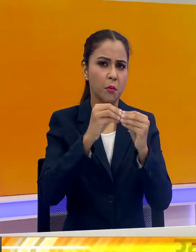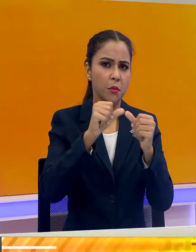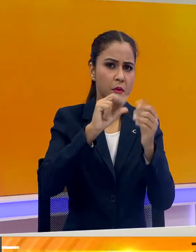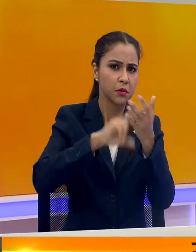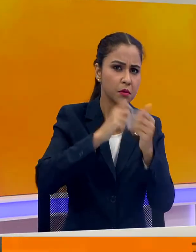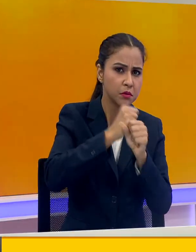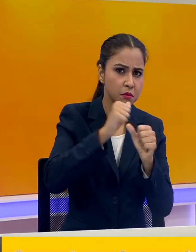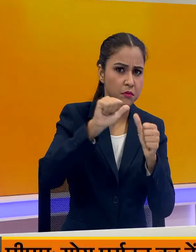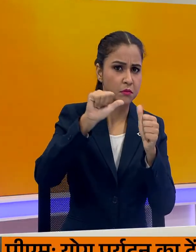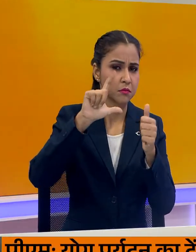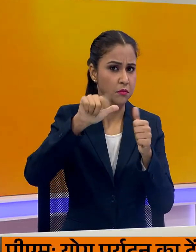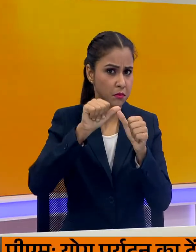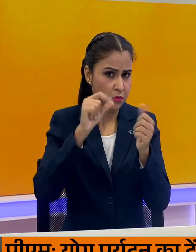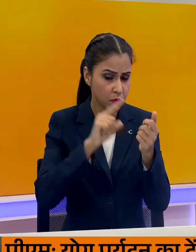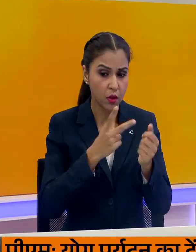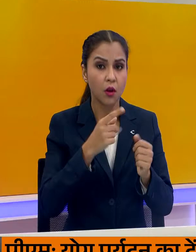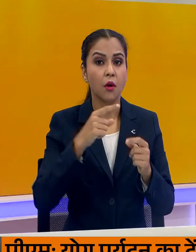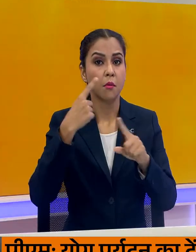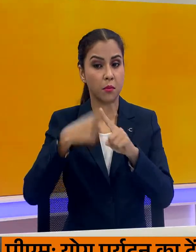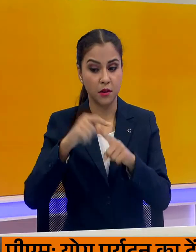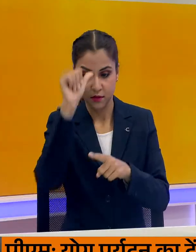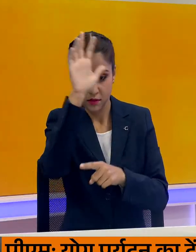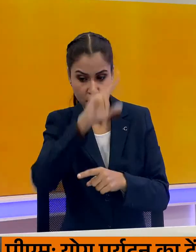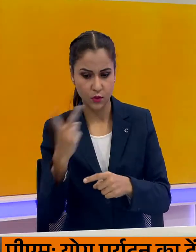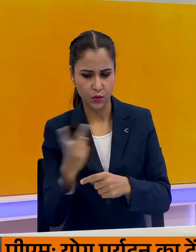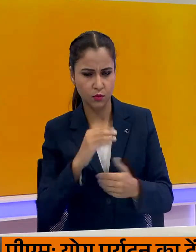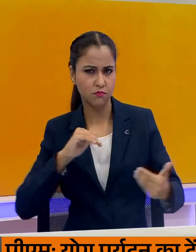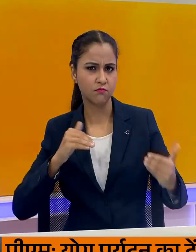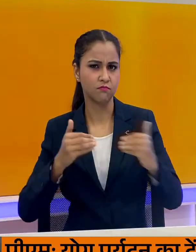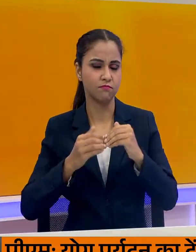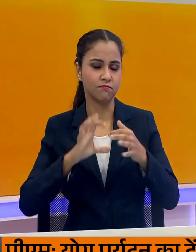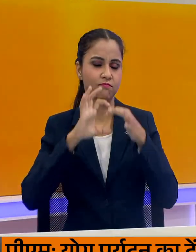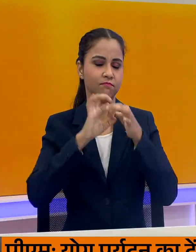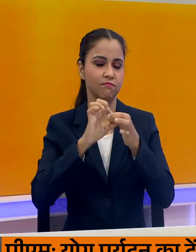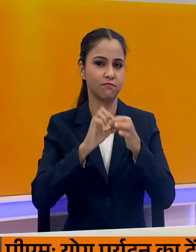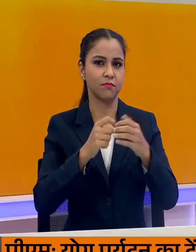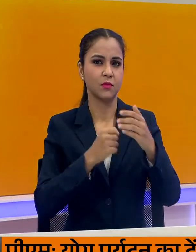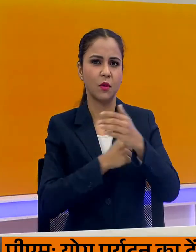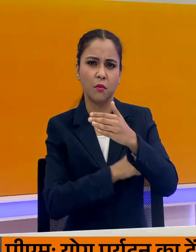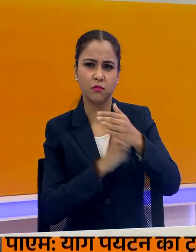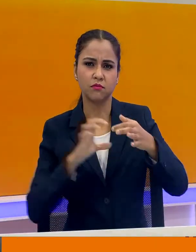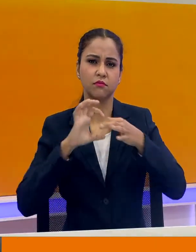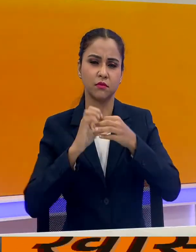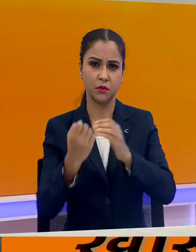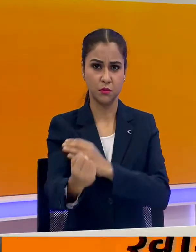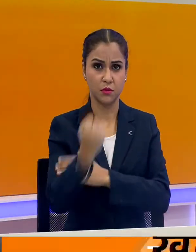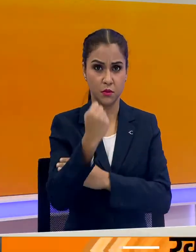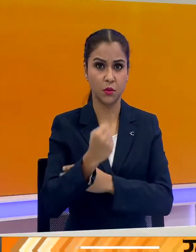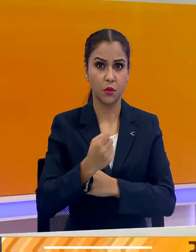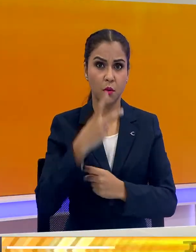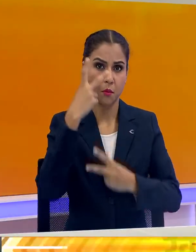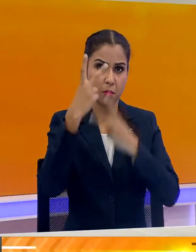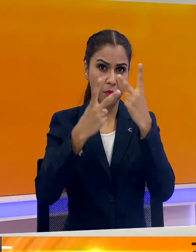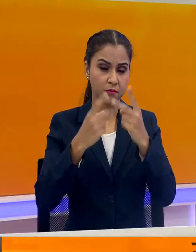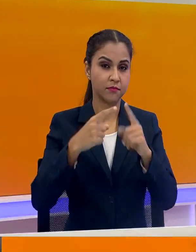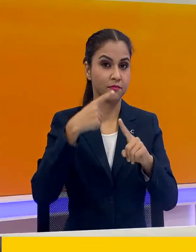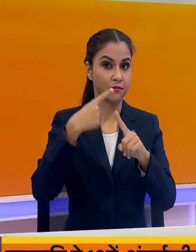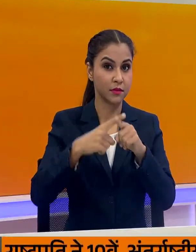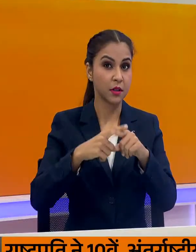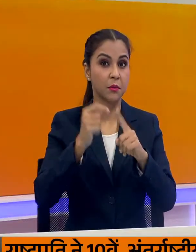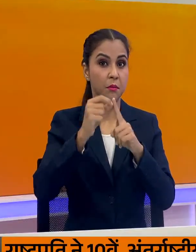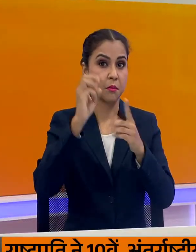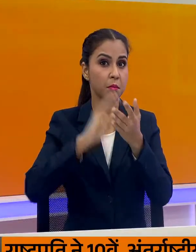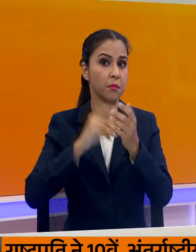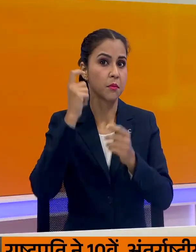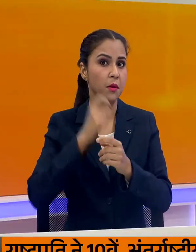से ही घनिष्ठ रणनीतिक संबंधों को और ज्यादा मजबूत करना है। यात्रा के दौरान प्रधानमंत्री नरेंद्र मोदी के